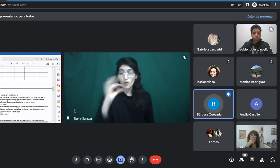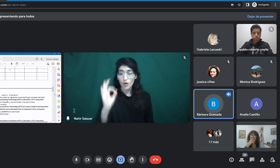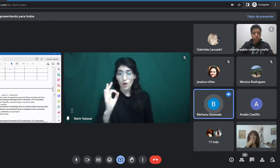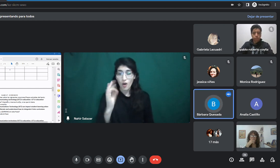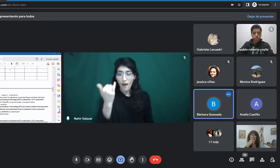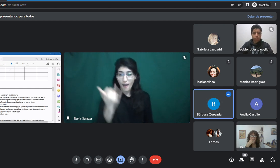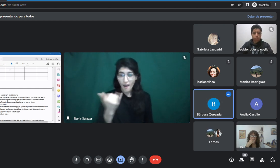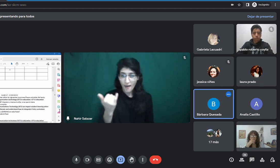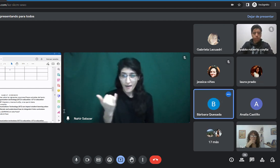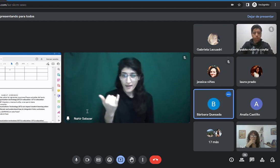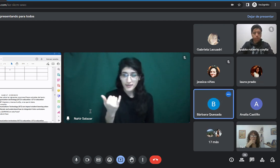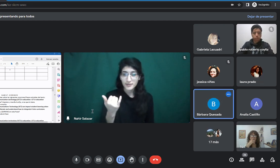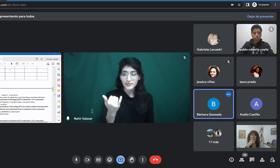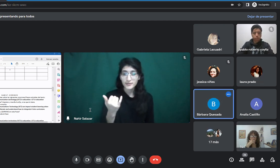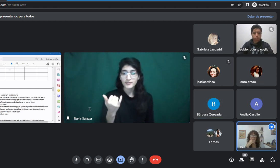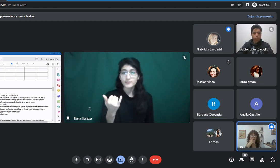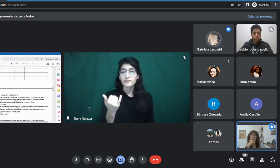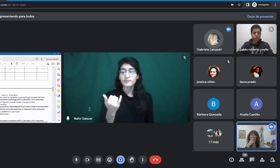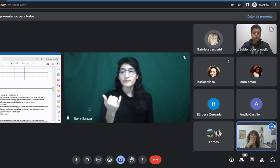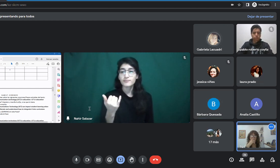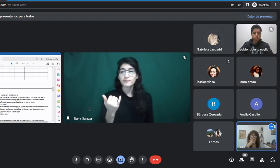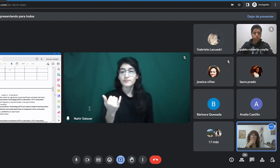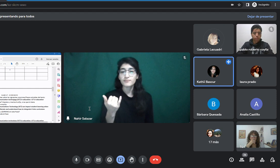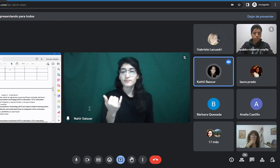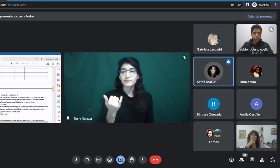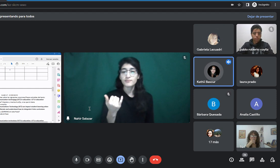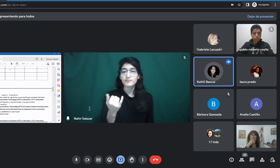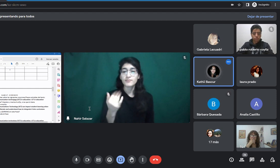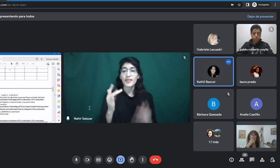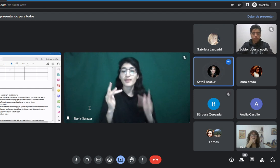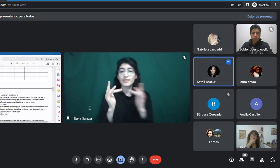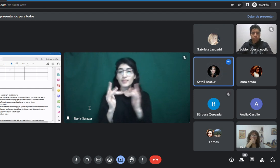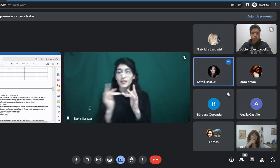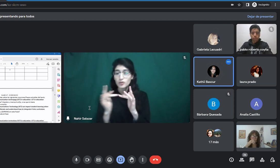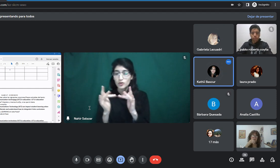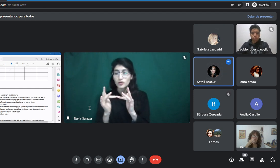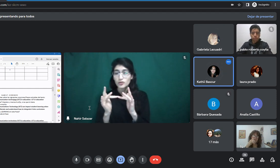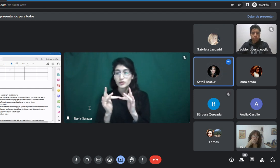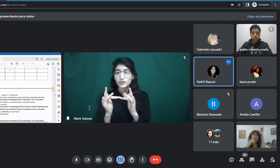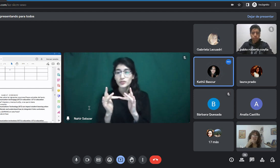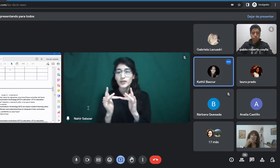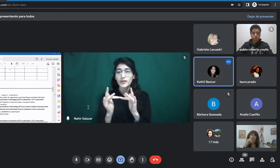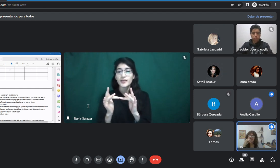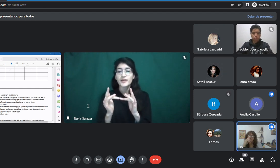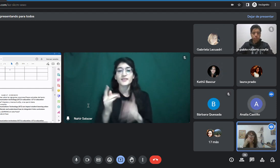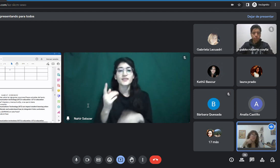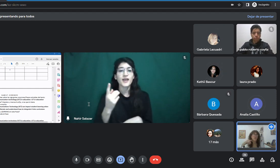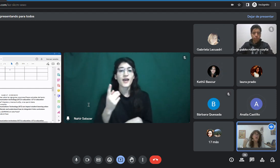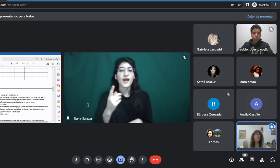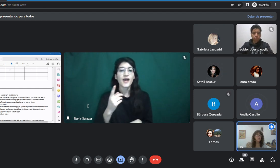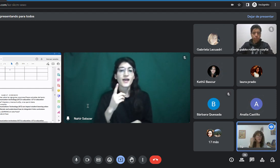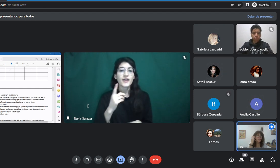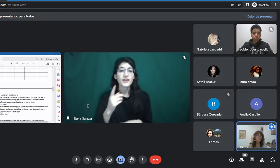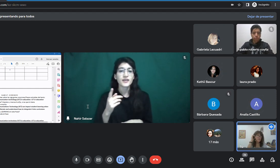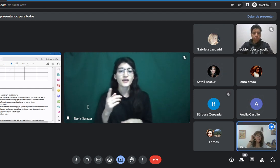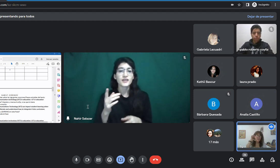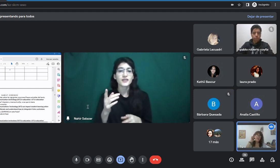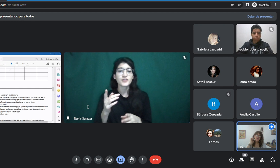Tecnology. Bien. También información. Y tion, ¿sí? Tion es uno de los más comunes,